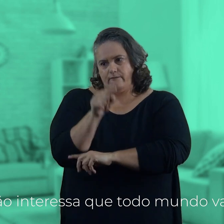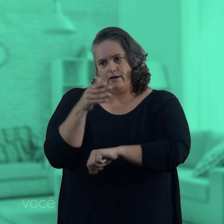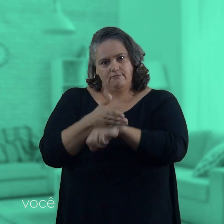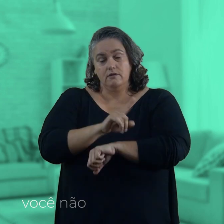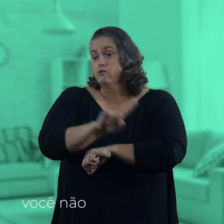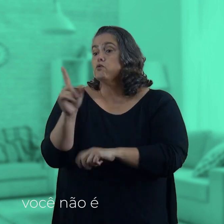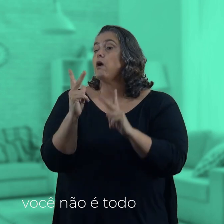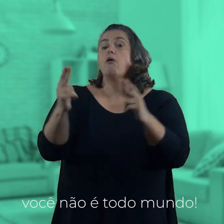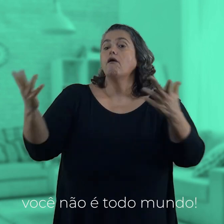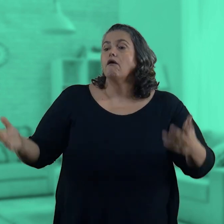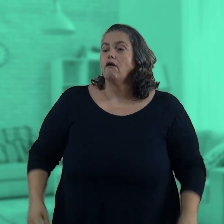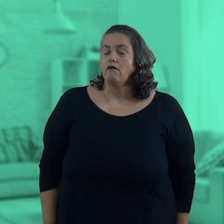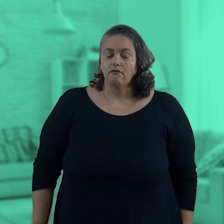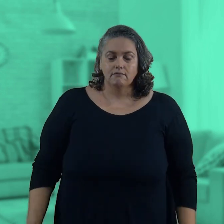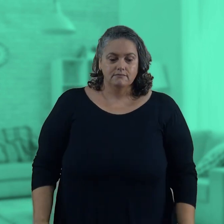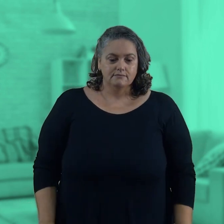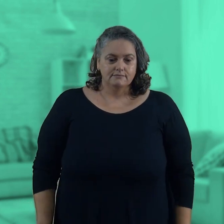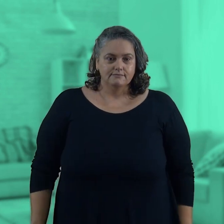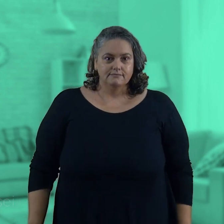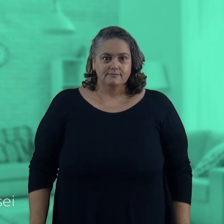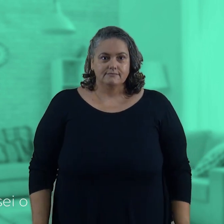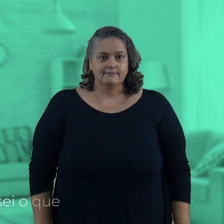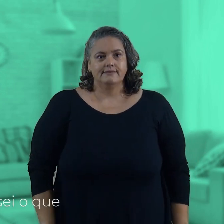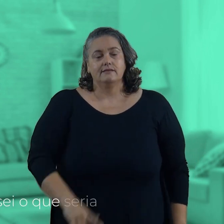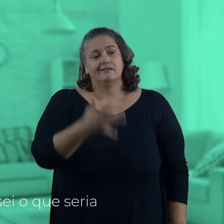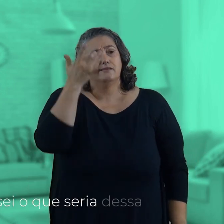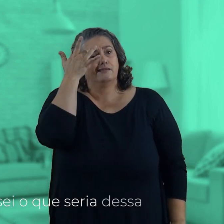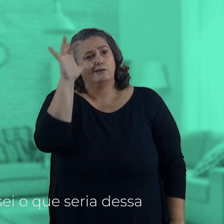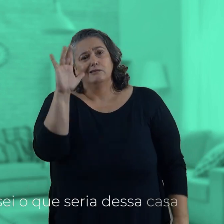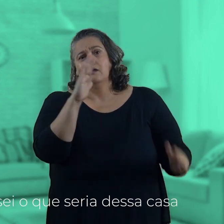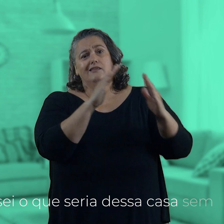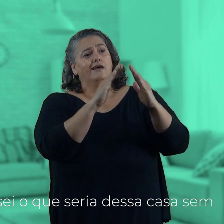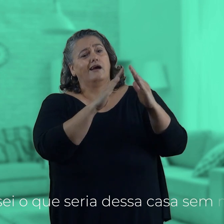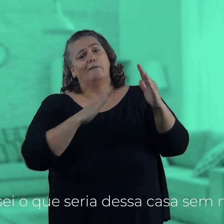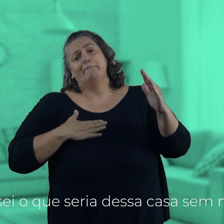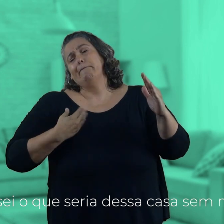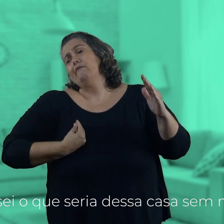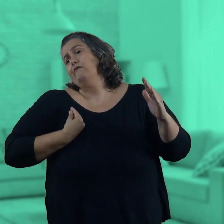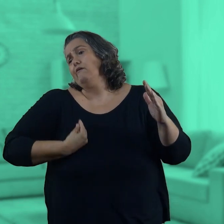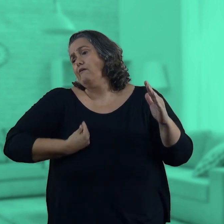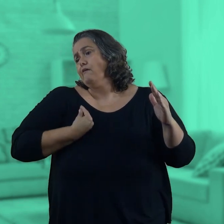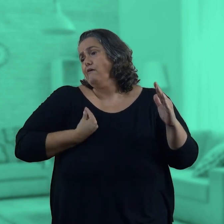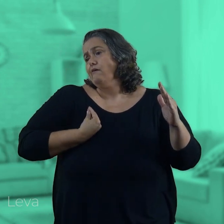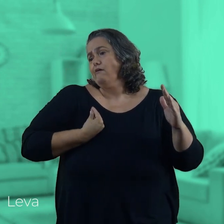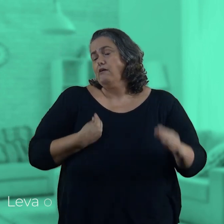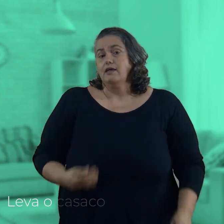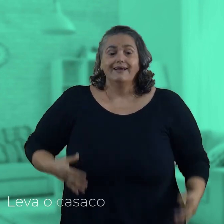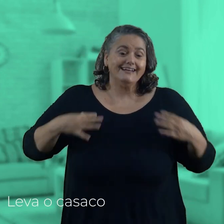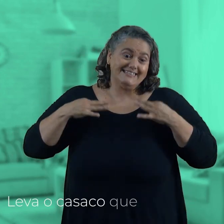Você não é todo mundo. Não sei o que seria dessa casa sem mim. Leva o casaco